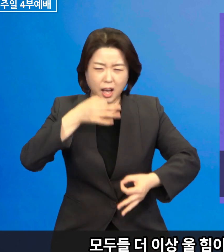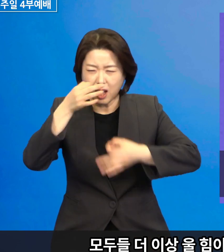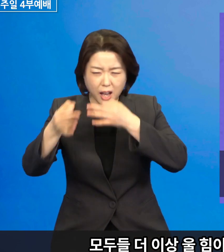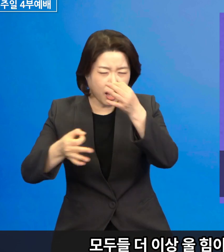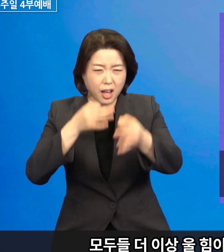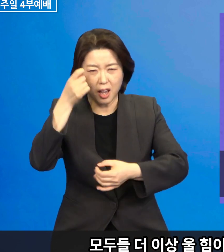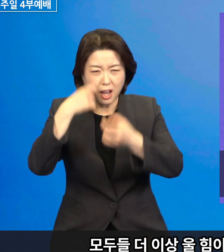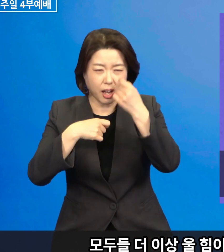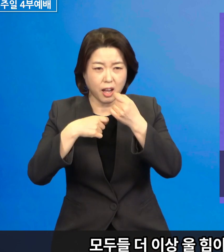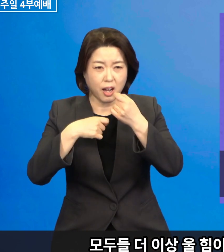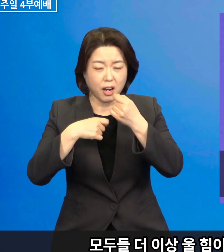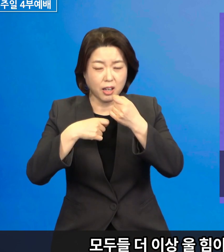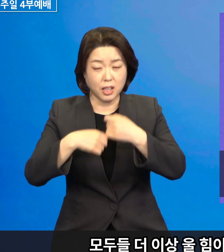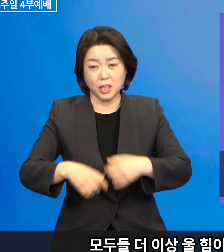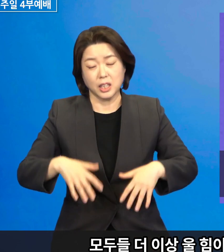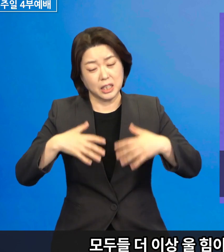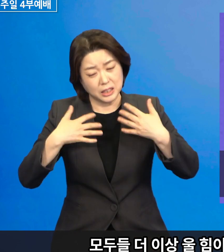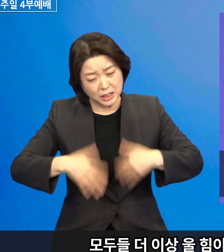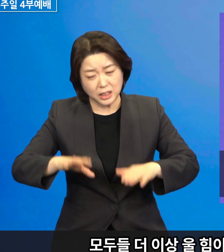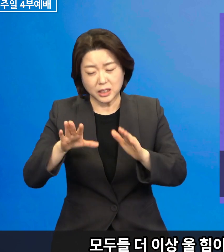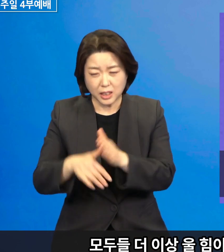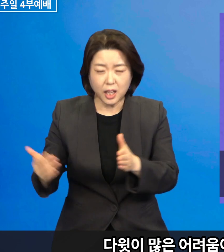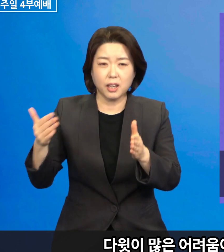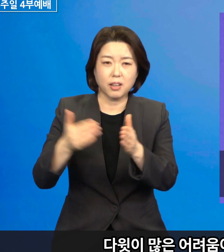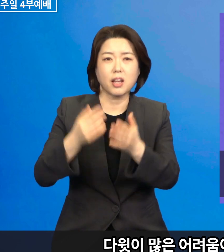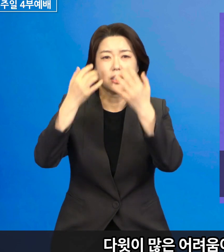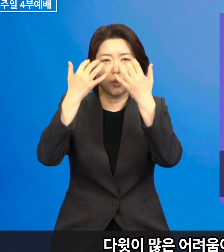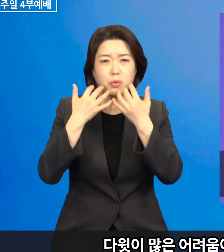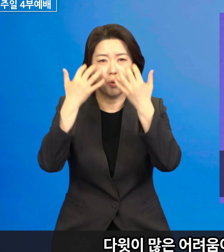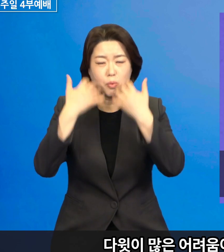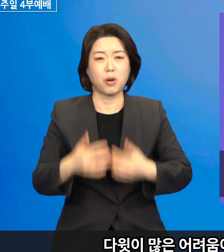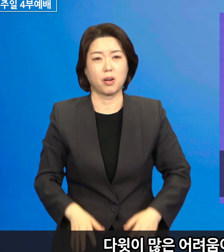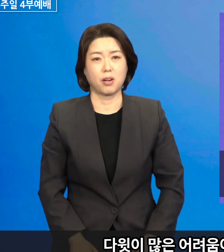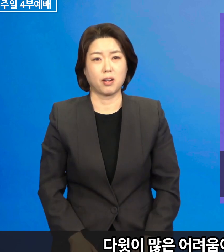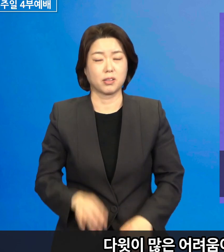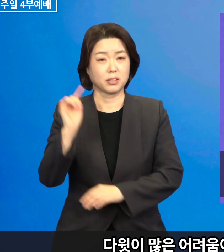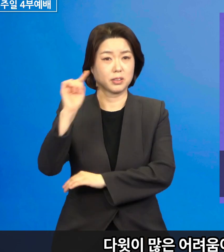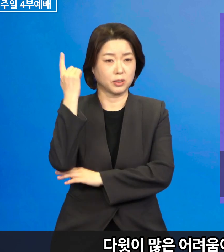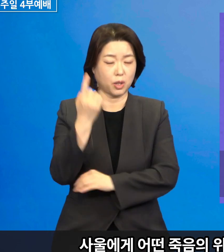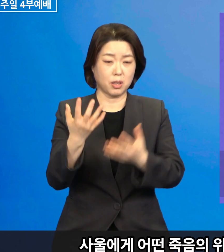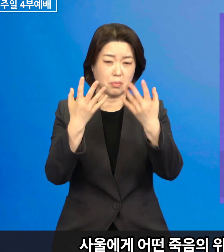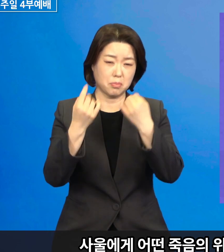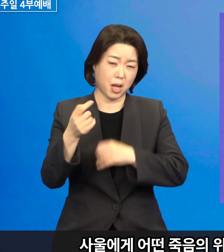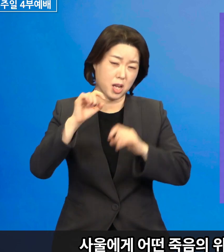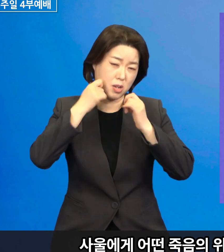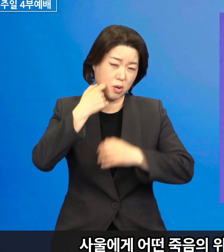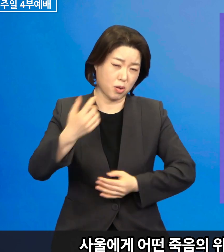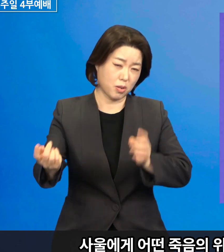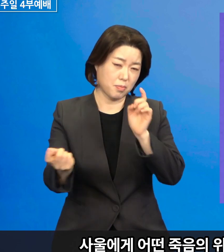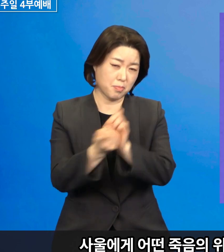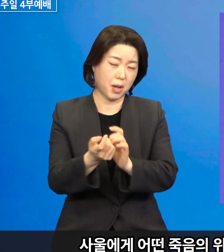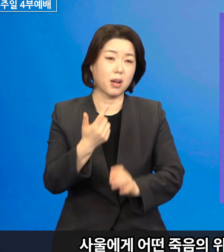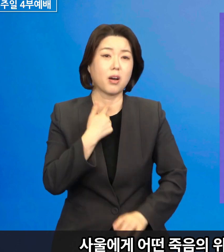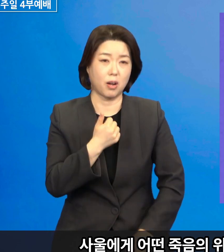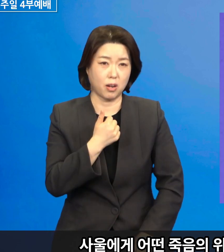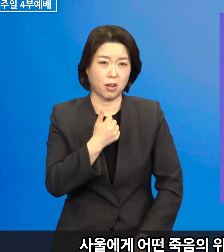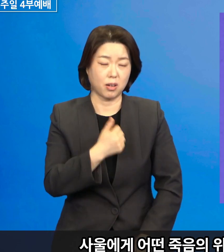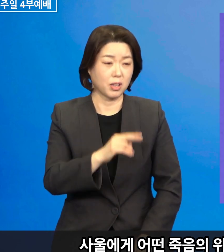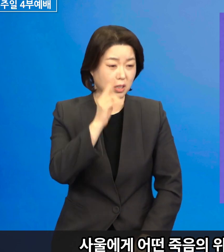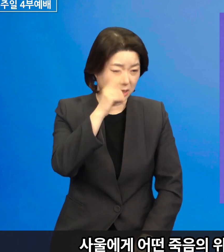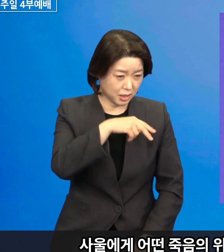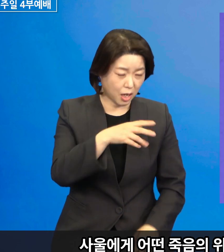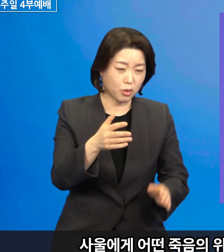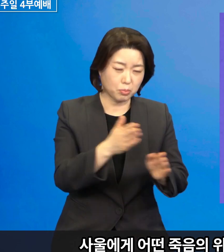없어 지칠 때까지 울었다. 다윗이 많은 어려움이 있었습니다. 지금까지 사울에게 어떤 죽음의 위협도